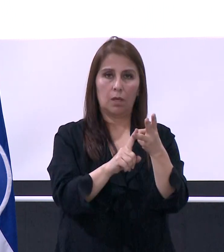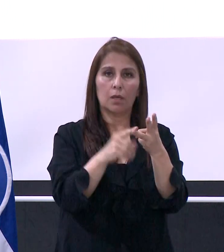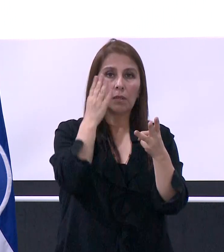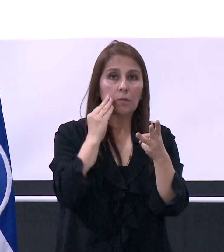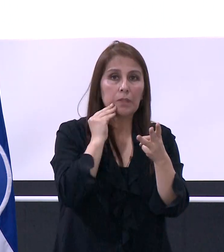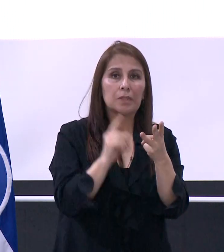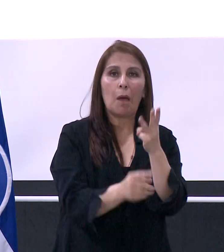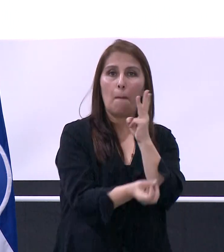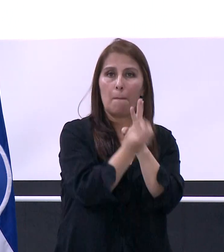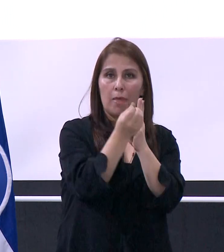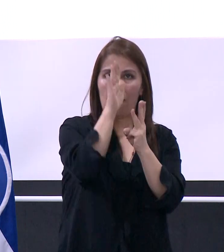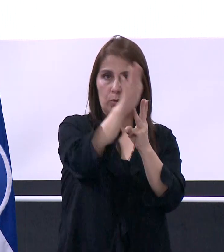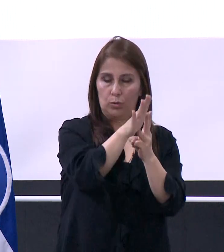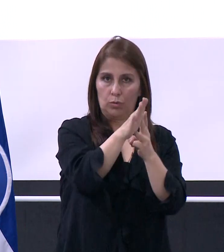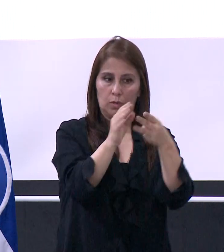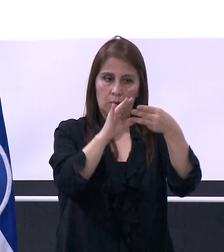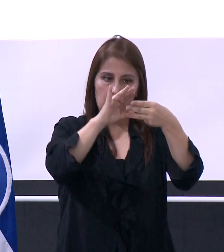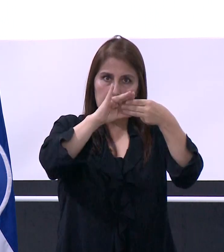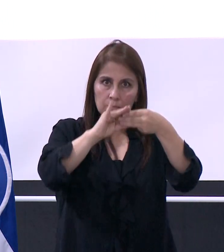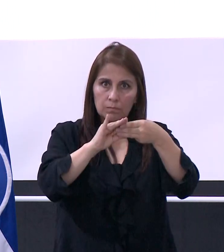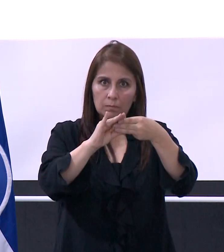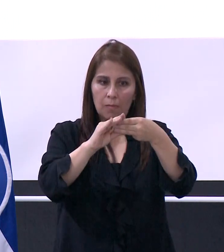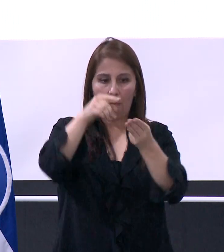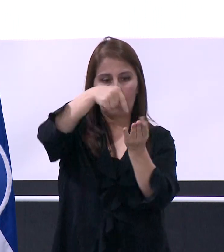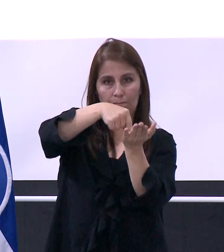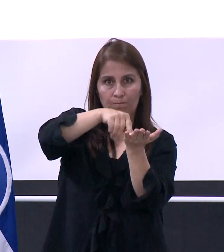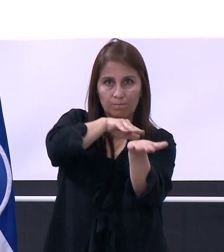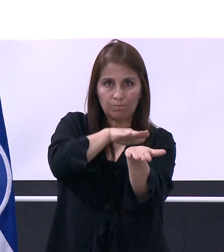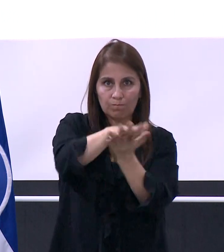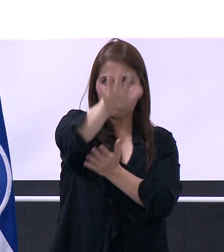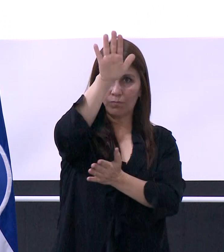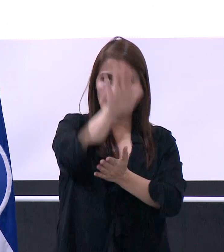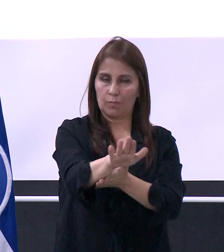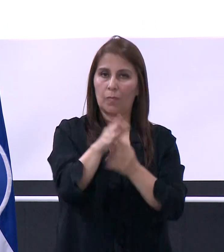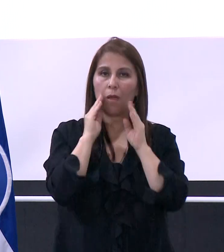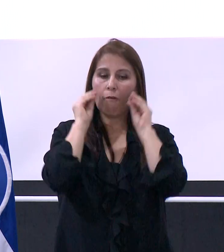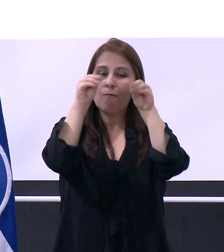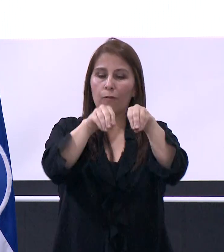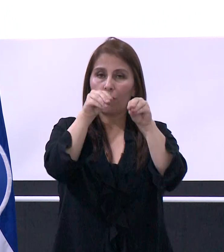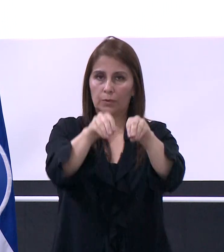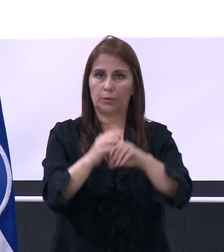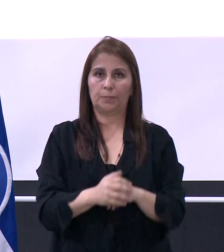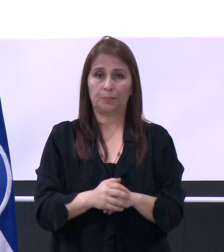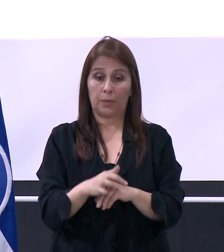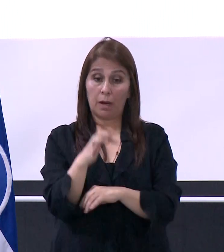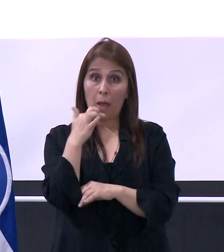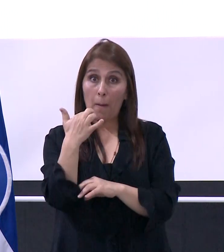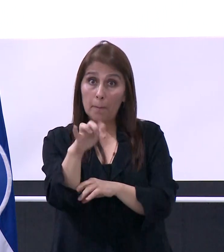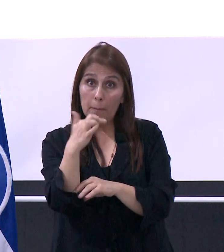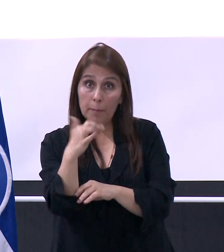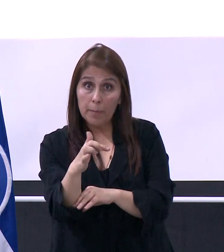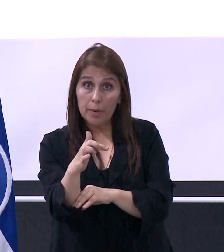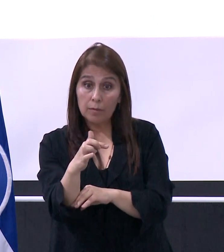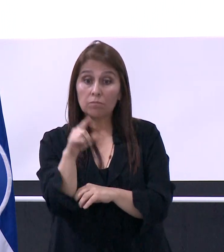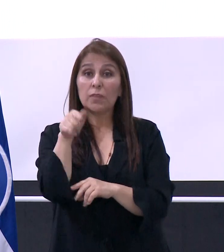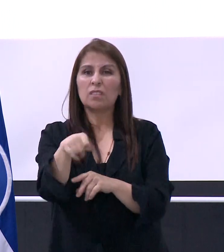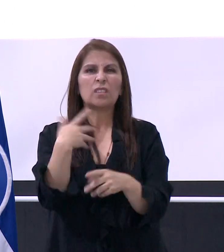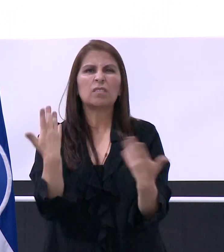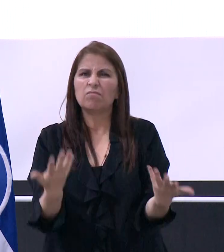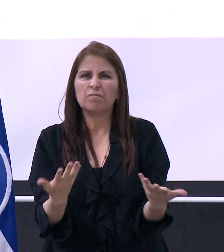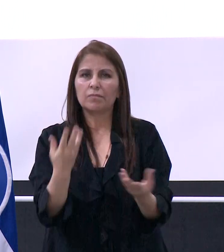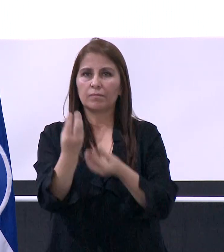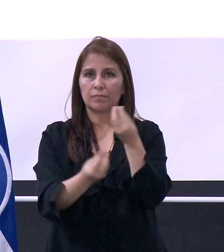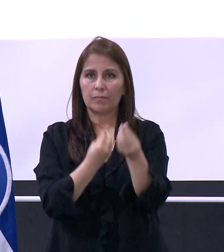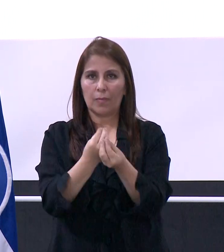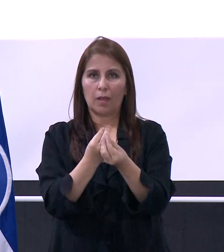que se consideraba el eje de dicha formación la escuela primaria anexa funcionaba pedagógicamente como base con